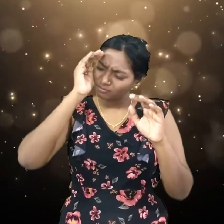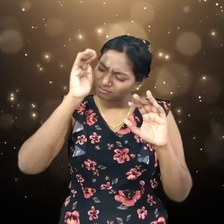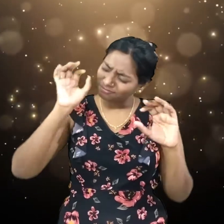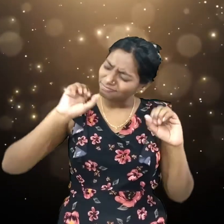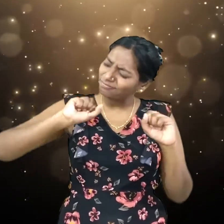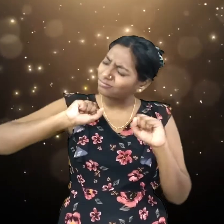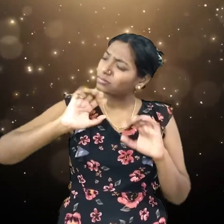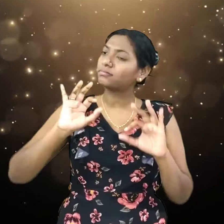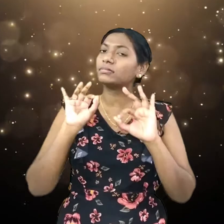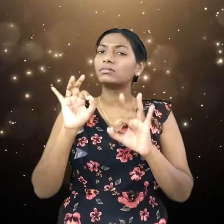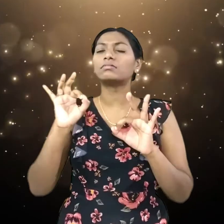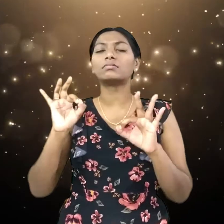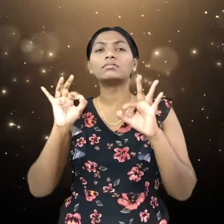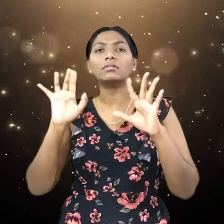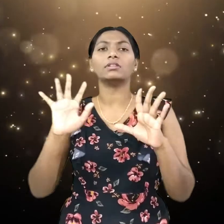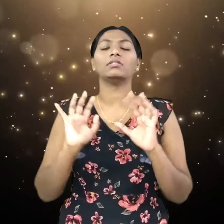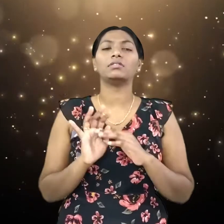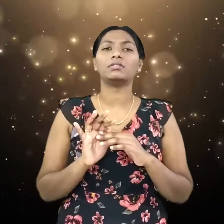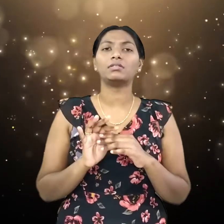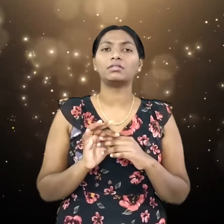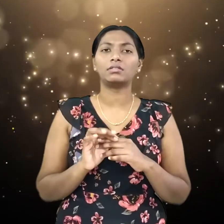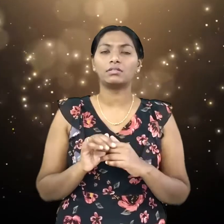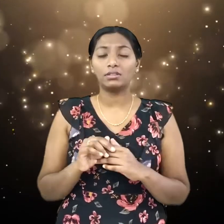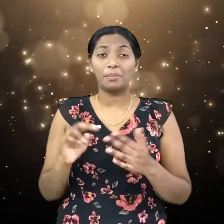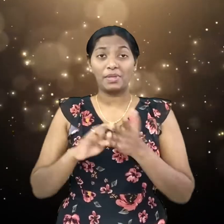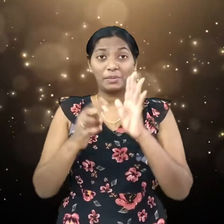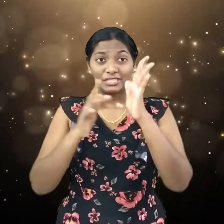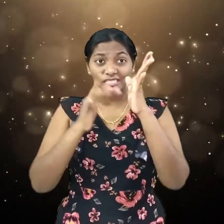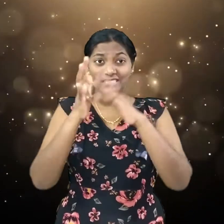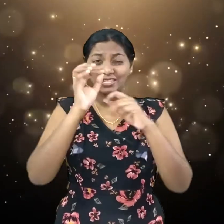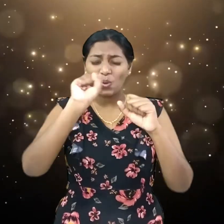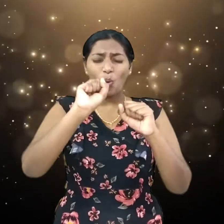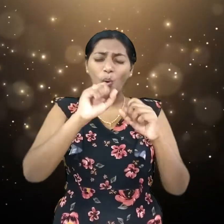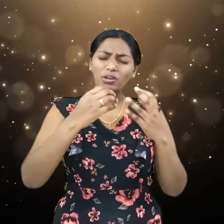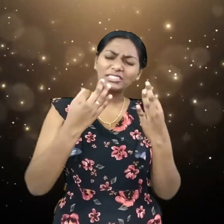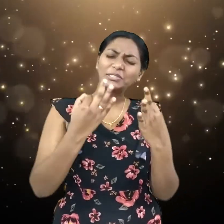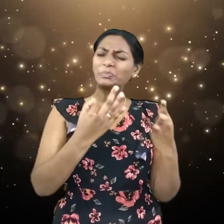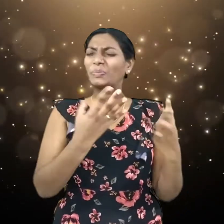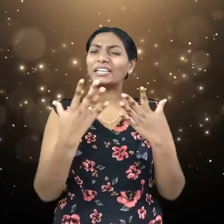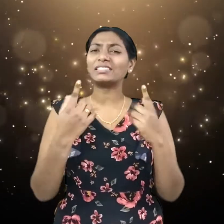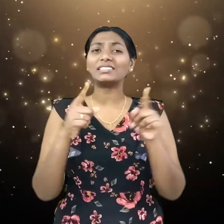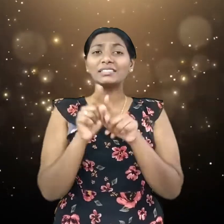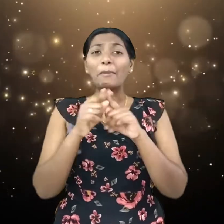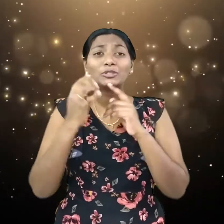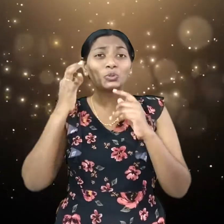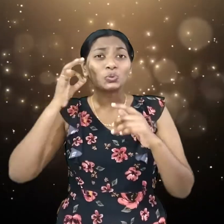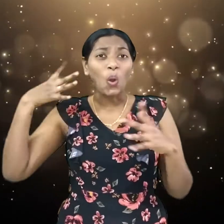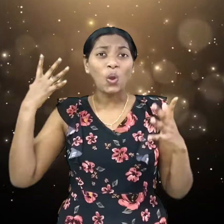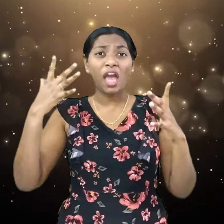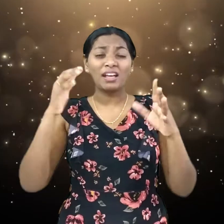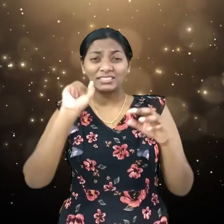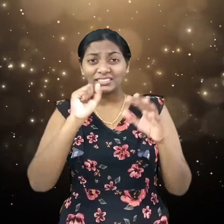अनसर्चेबल रिचेस ऑफ क्राइस्ट। ओ बॉय, दिस इज बिग, मसीह के अगम्य धन का सुसमाचार।